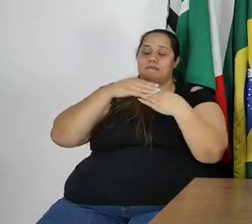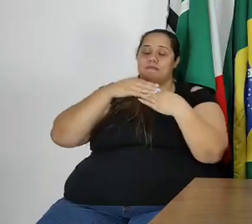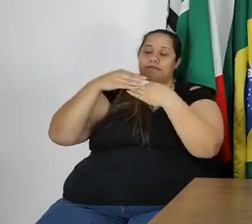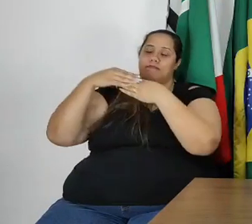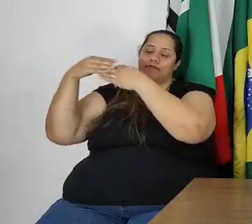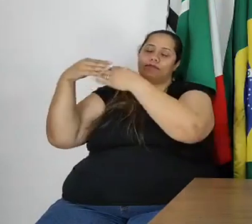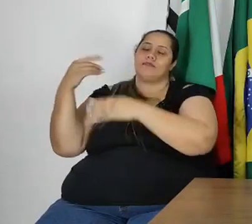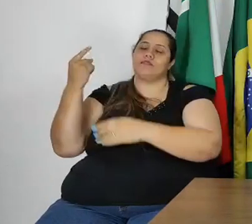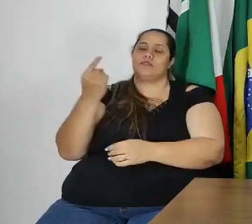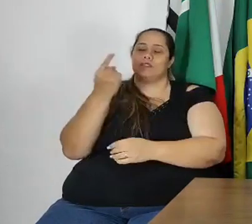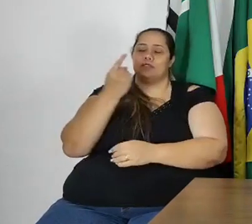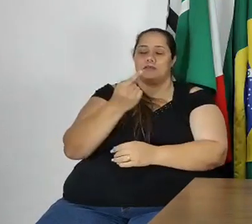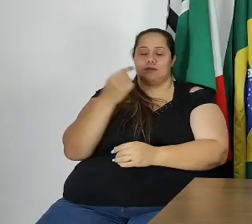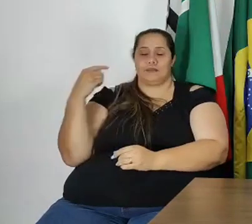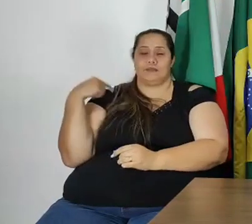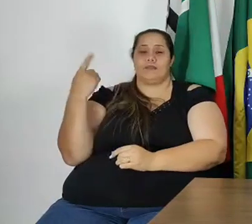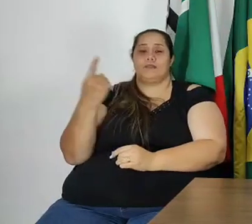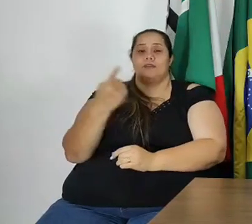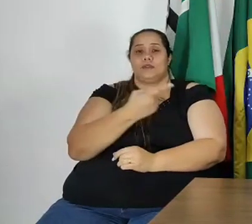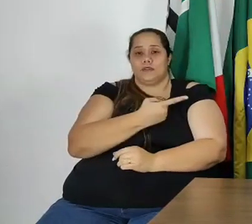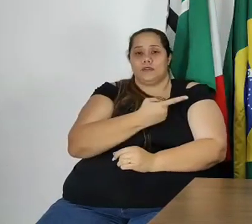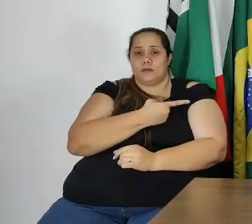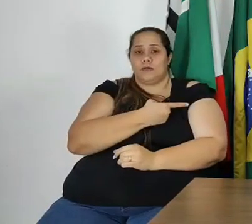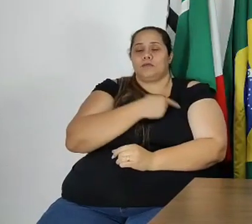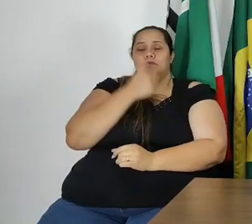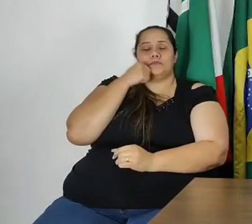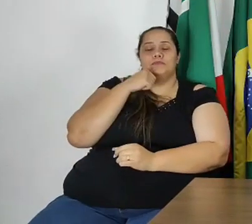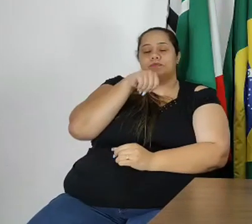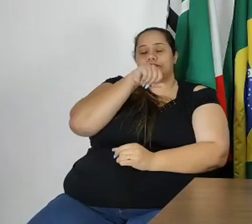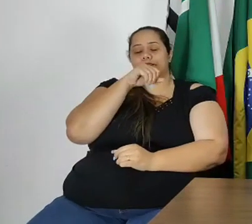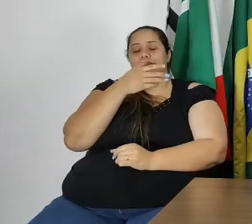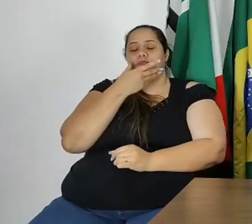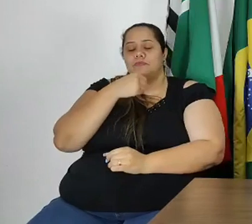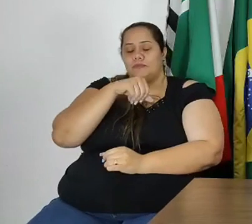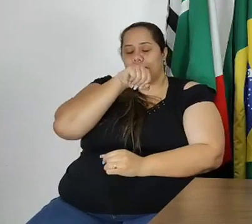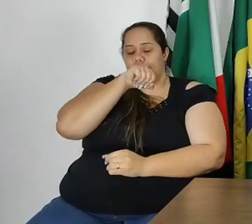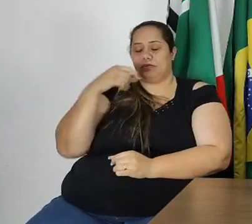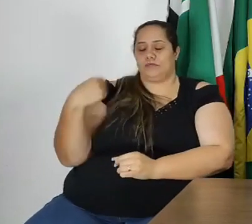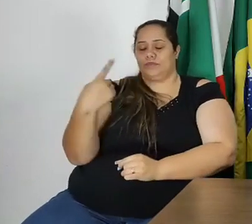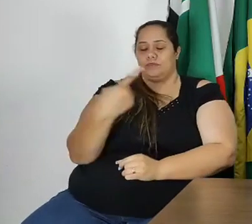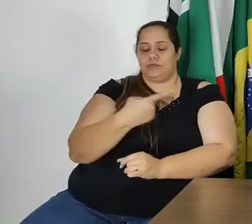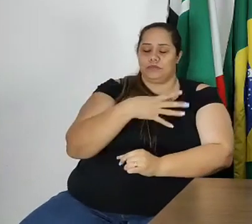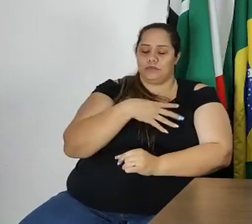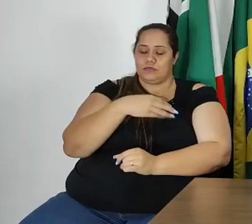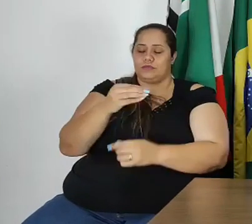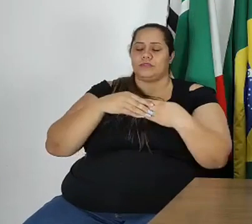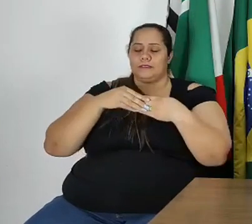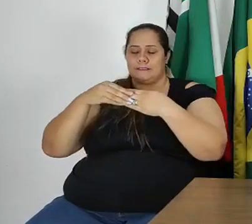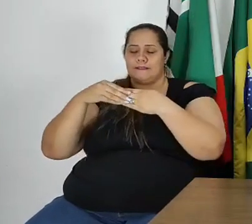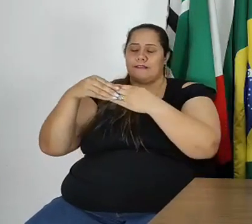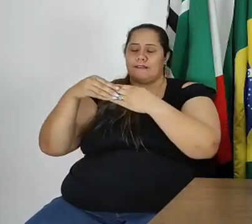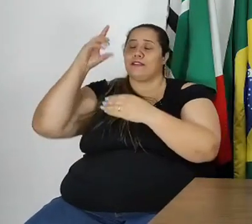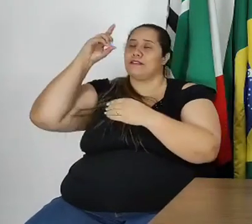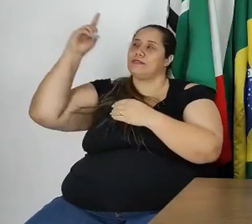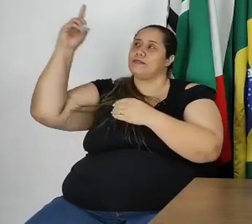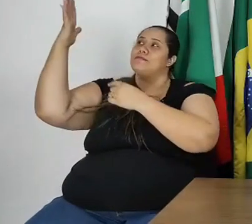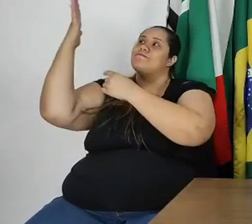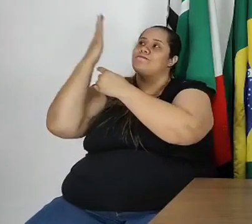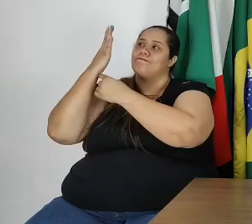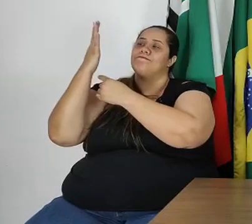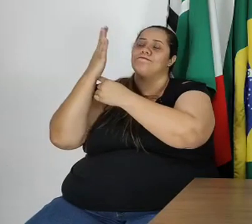que nós, pais, possamos guiar nossos filhos da maneira que o Senhor deseja, que nossos